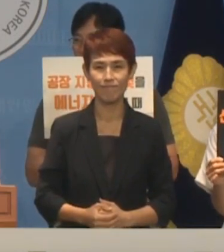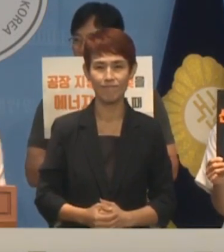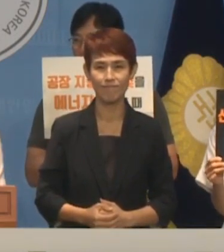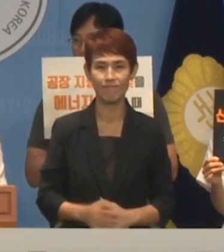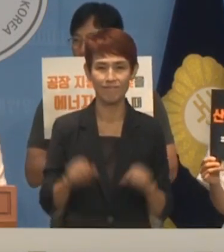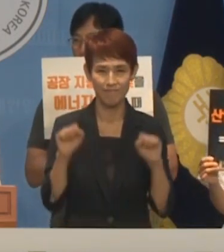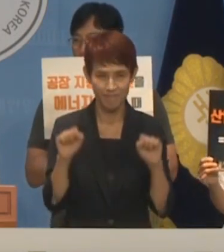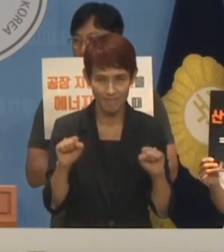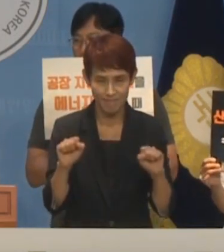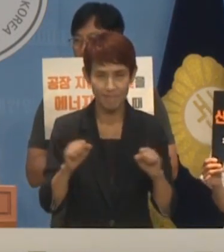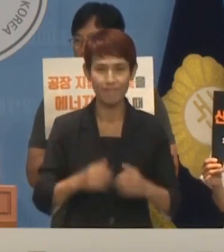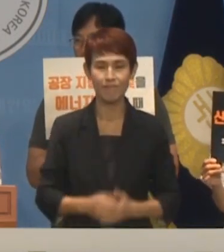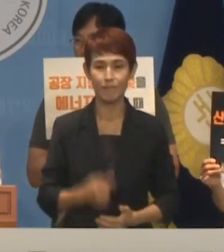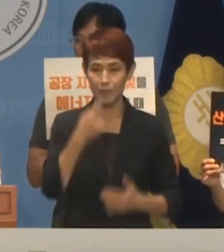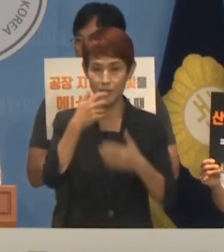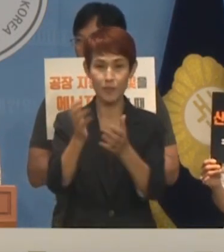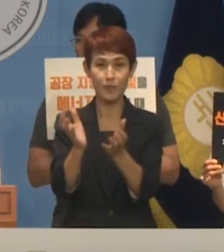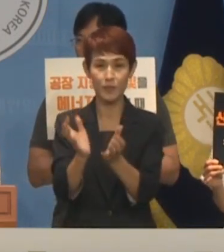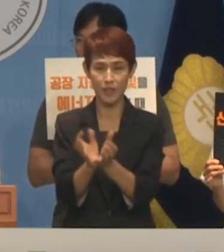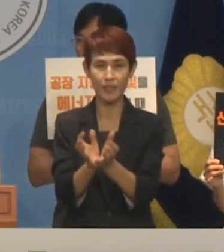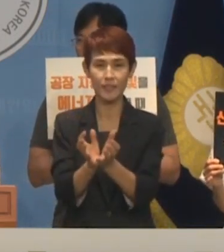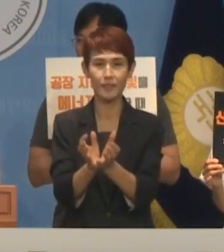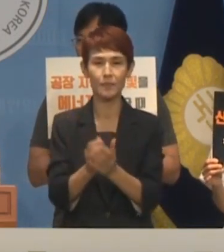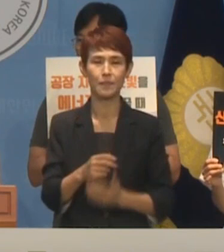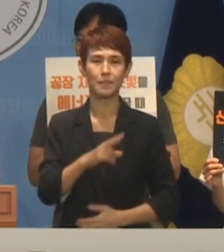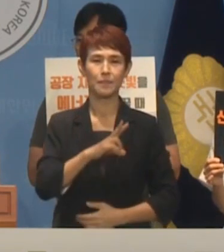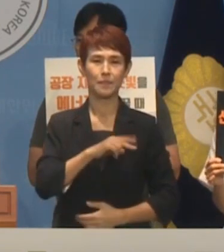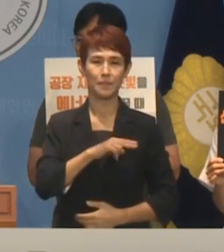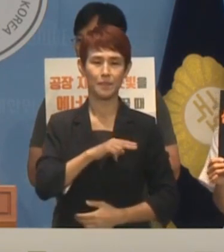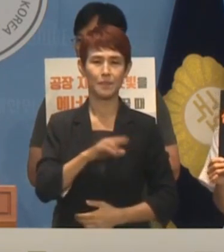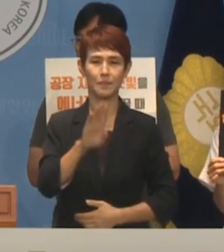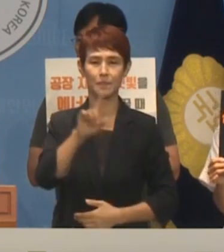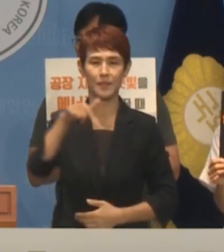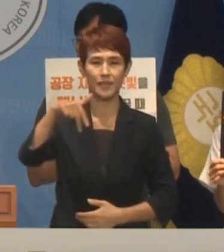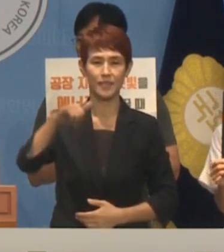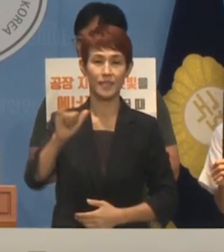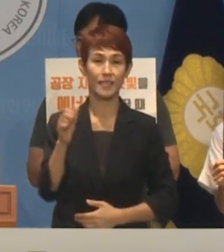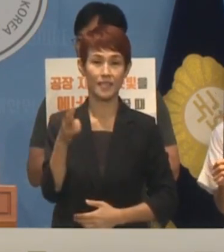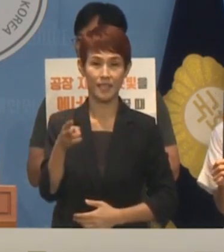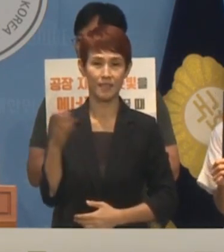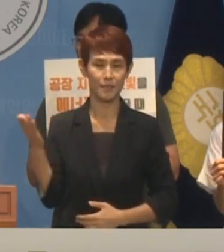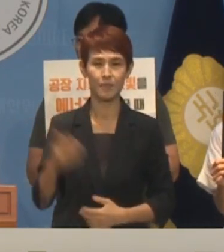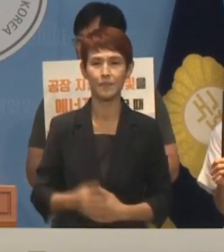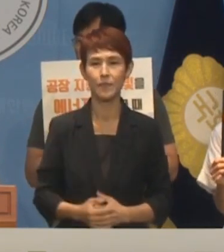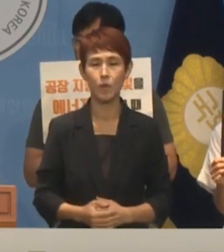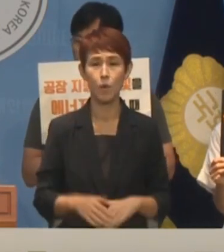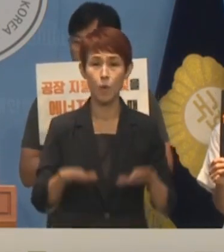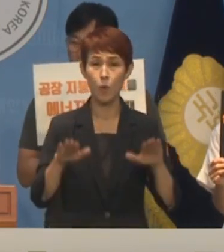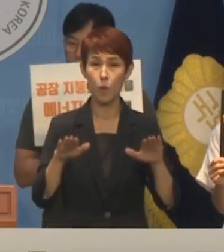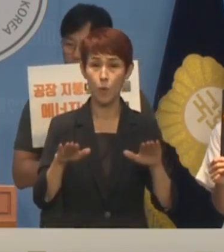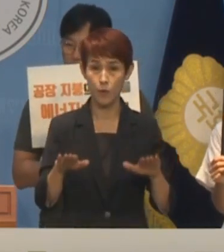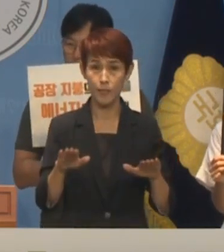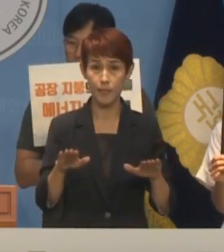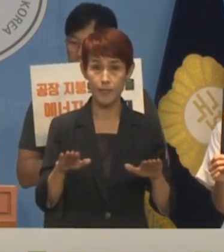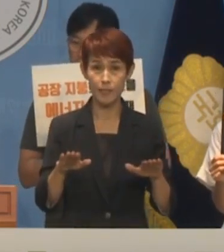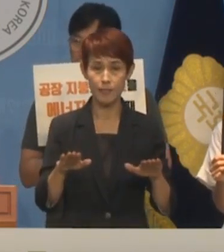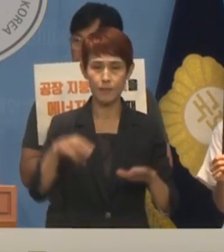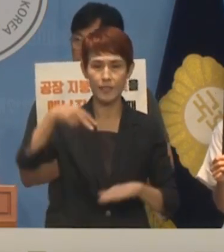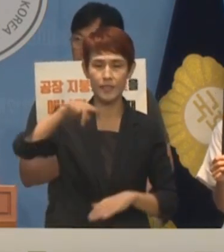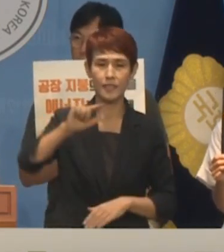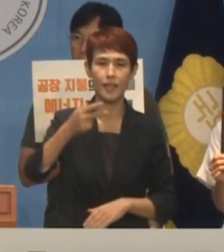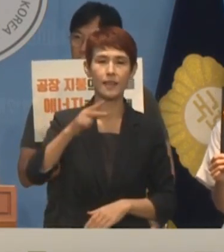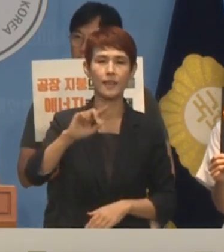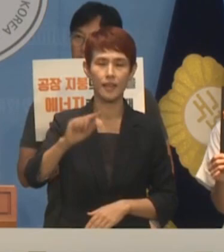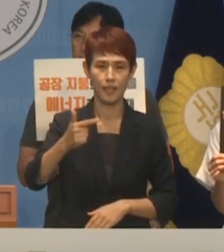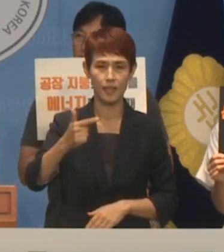예, 안녕하십니까. 더불어민주당 의정부갑 박지혜 의원입니다. 오늘 이 자리에서 산단